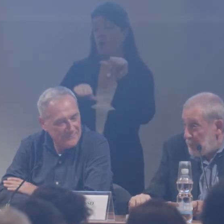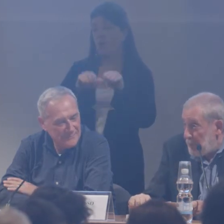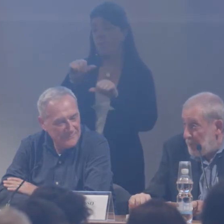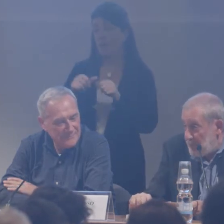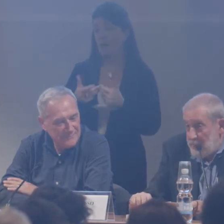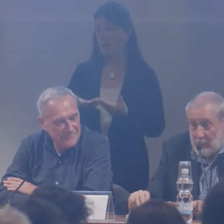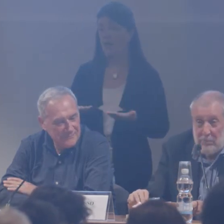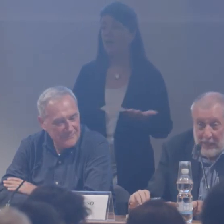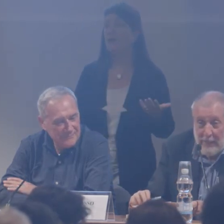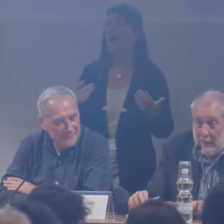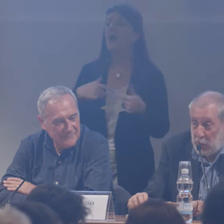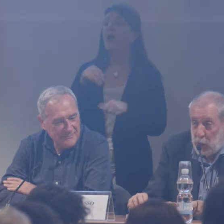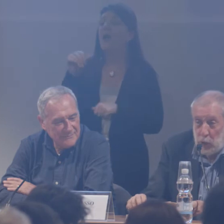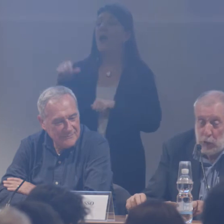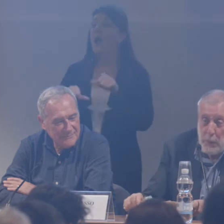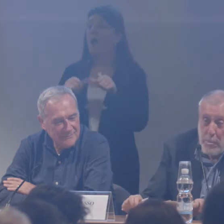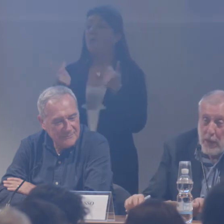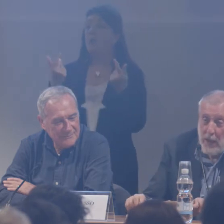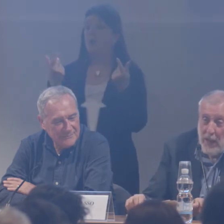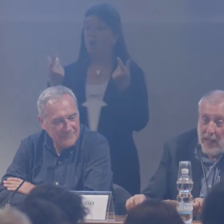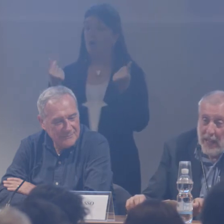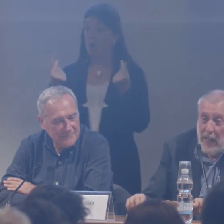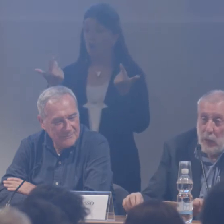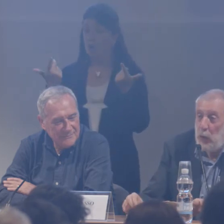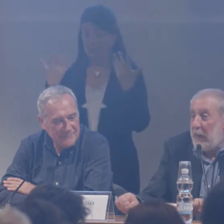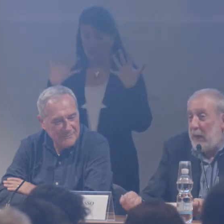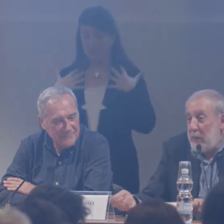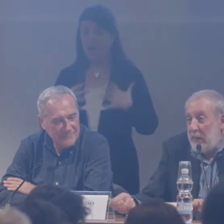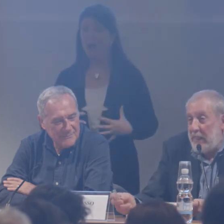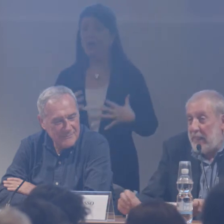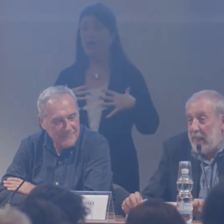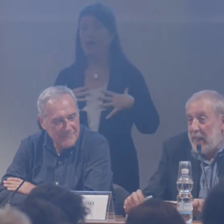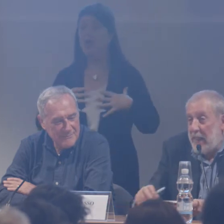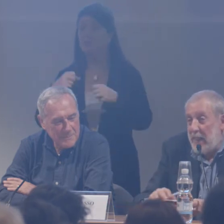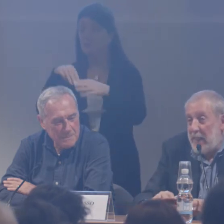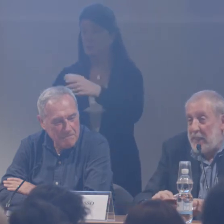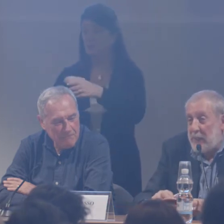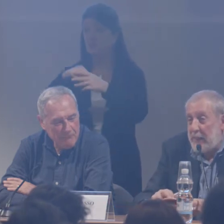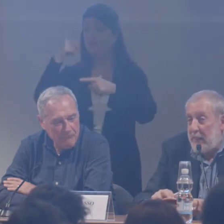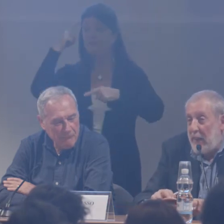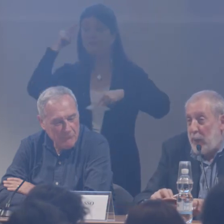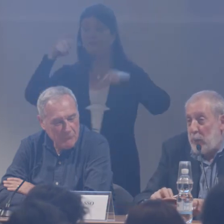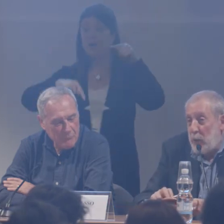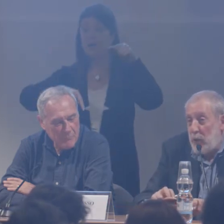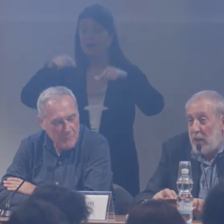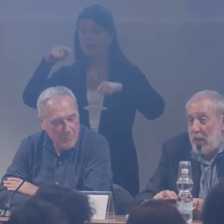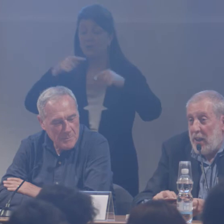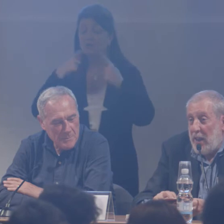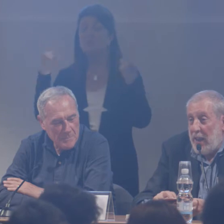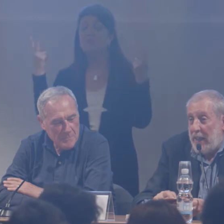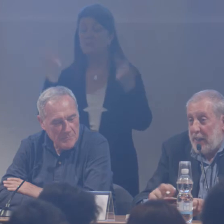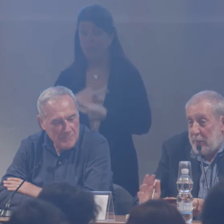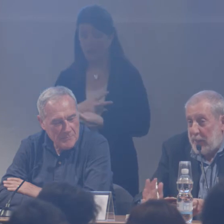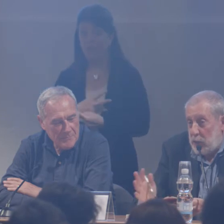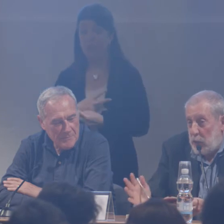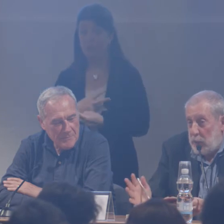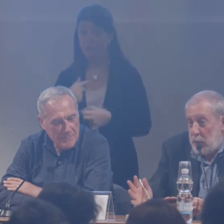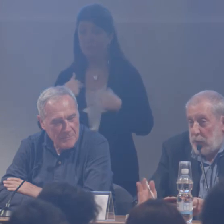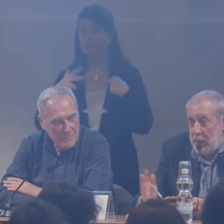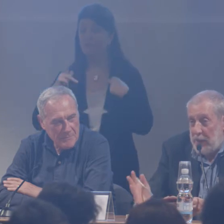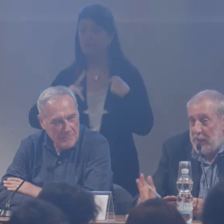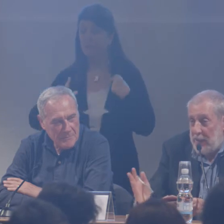costa, certo. È faticoso, è uno dei cambiamenti che ci aspettavamo e che è